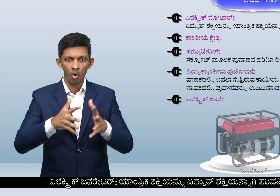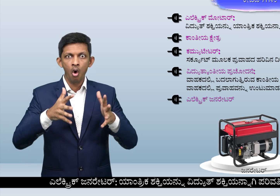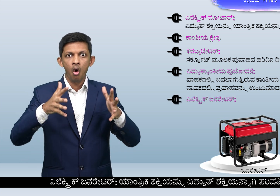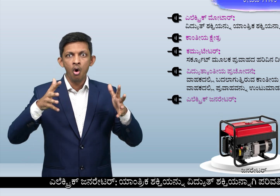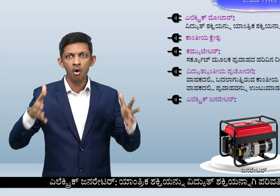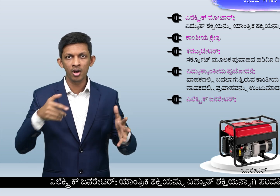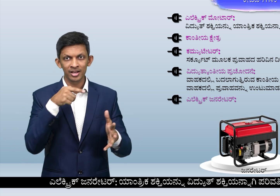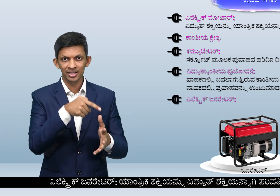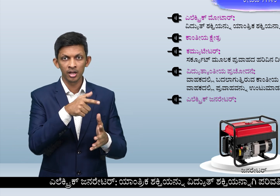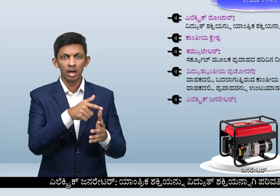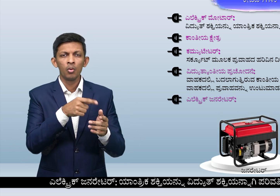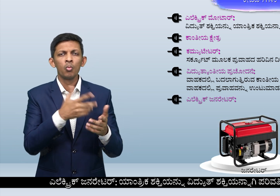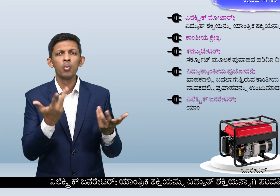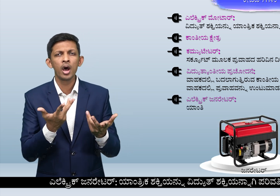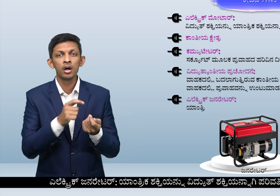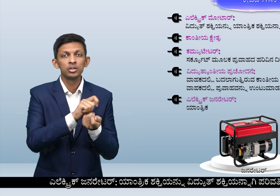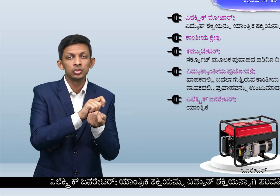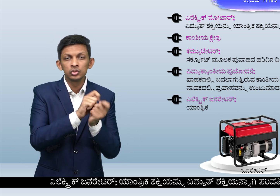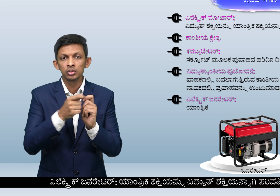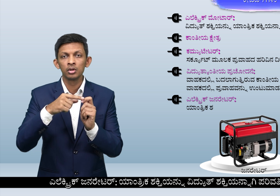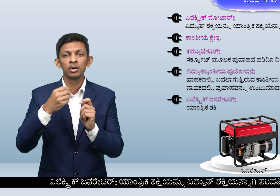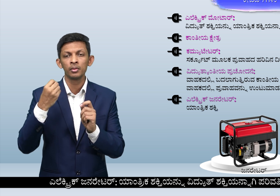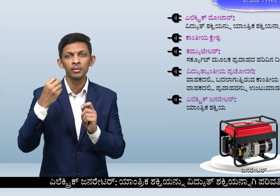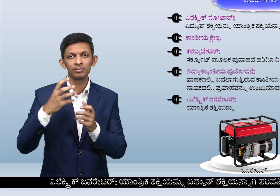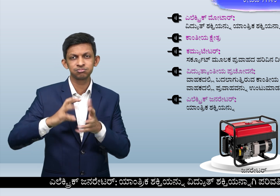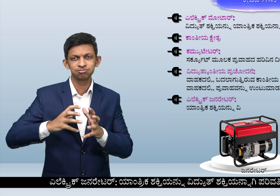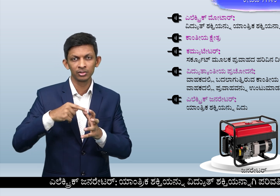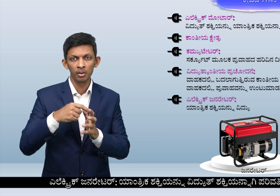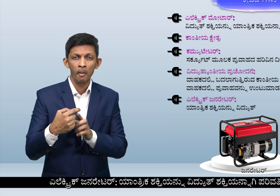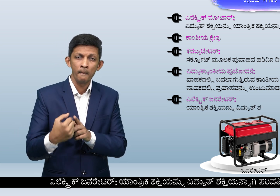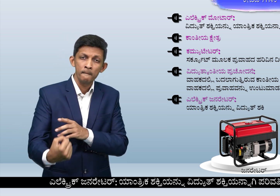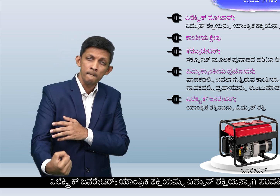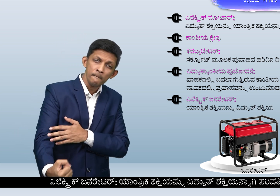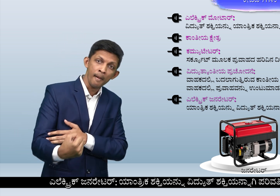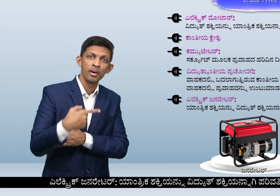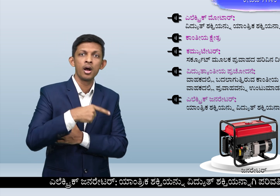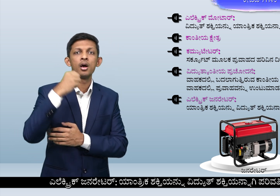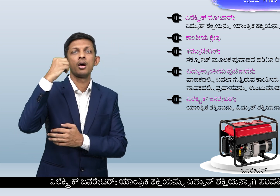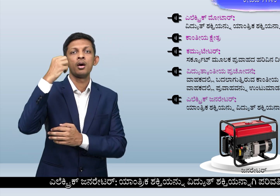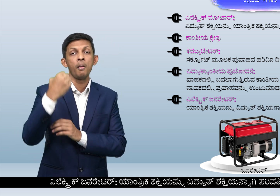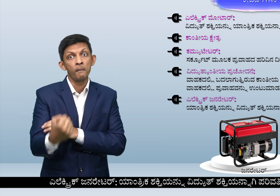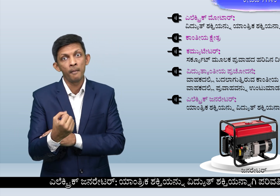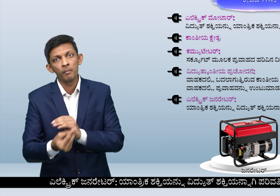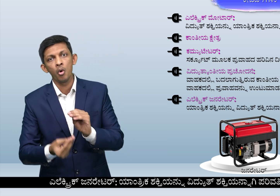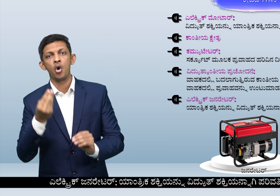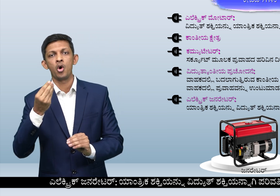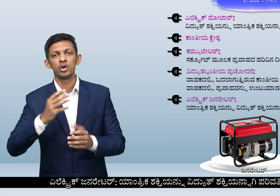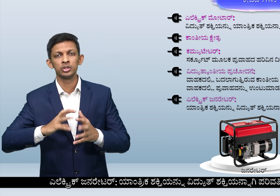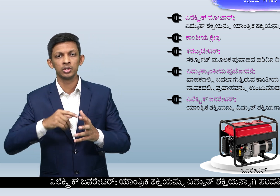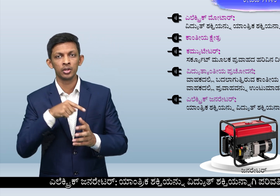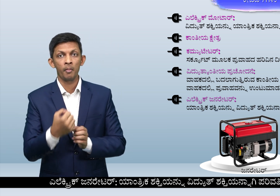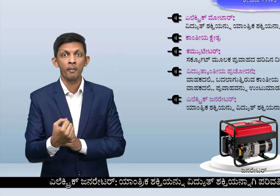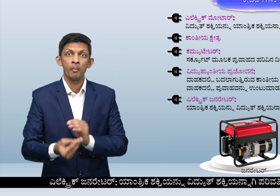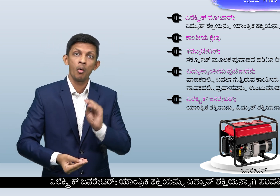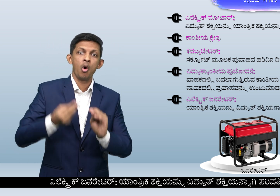ಎಲೆಕ್ಟ್ರಿಕ್ ಜನರೇಟರ್ ಯಾಂತ್ರಿಕ ಶಕ್ತಿಯನ್ನು ವಿದ್ಯುತ್ ಶಕ್ತಿಯನ್ನಾಗಿ ಪರಿವರ್ತಿಸುವ ಸಾಧನ.